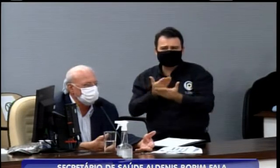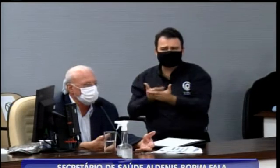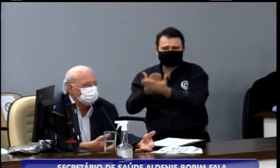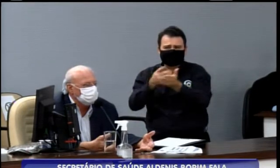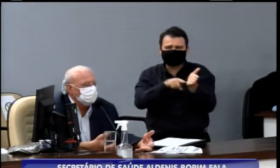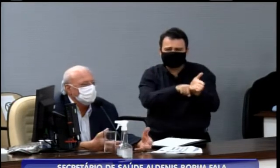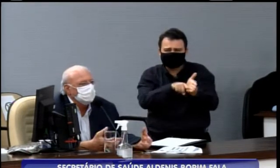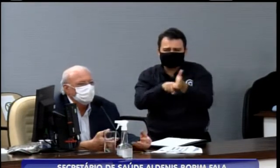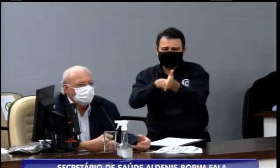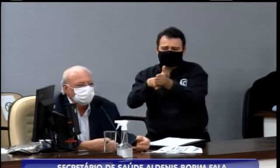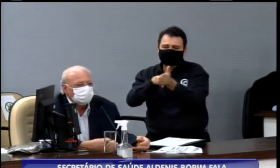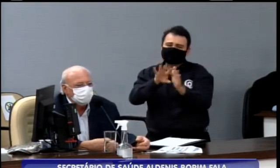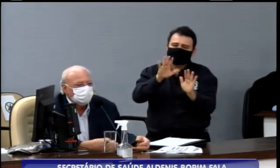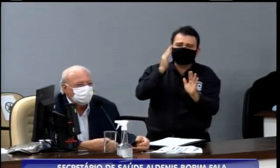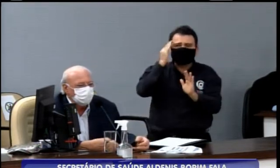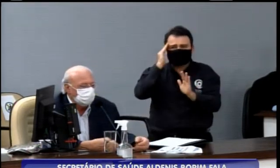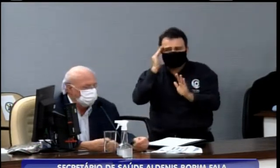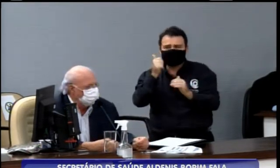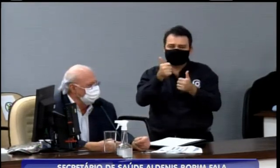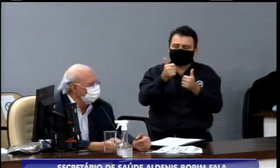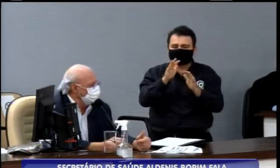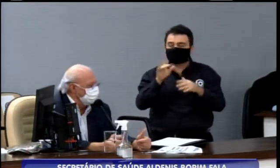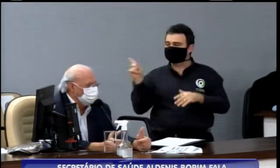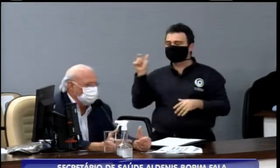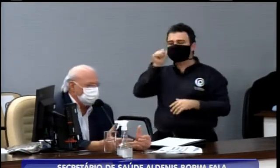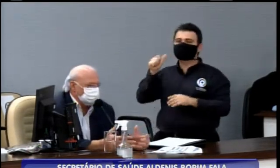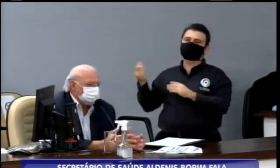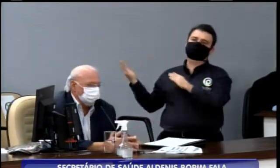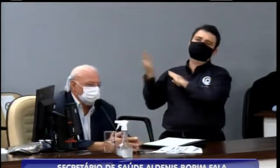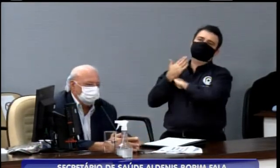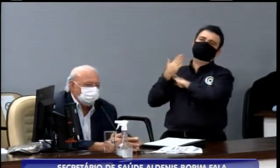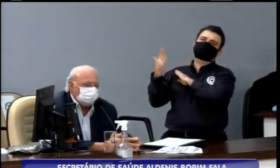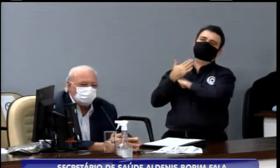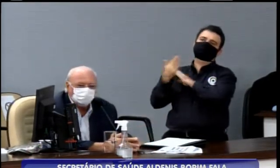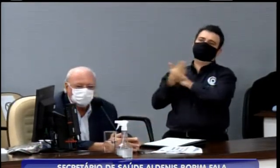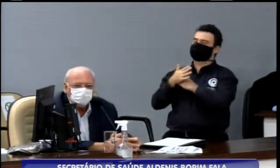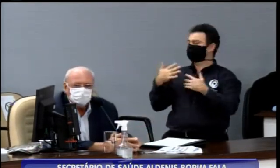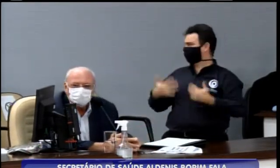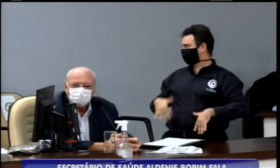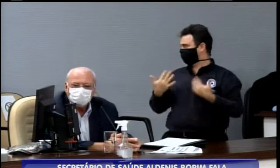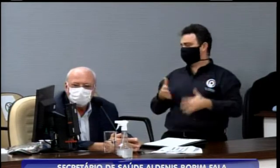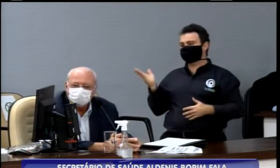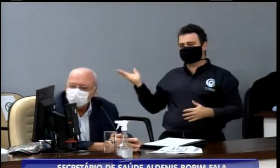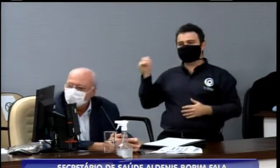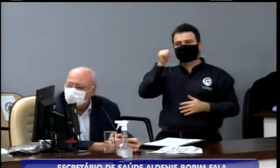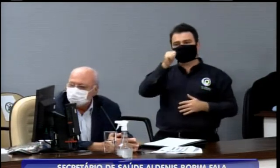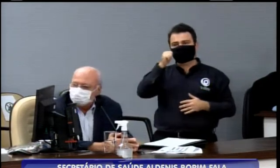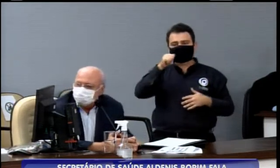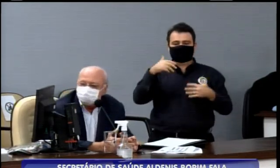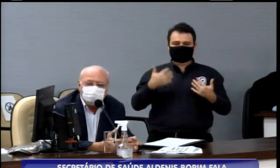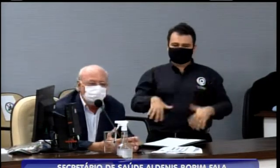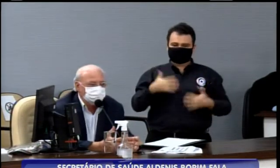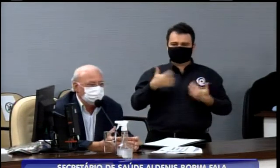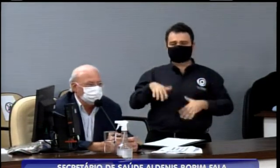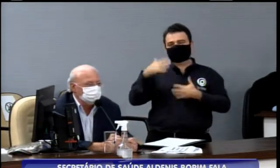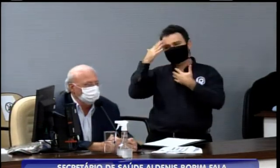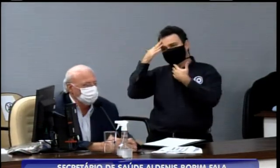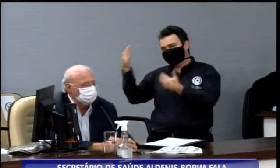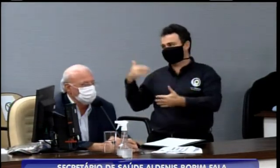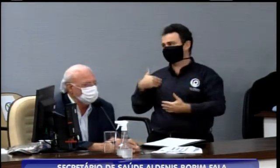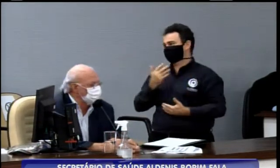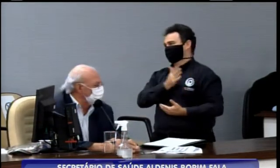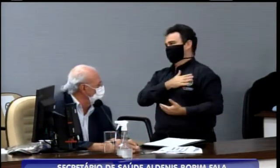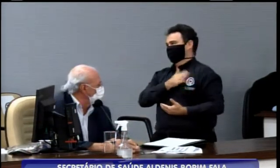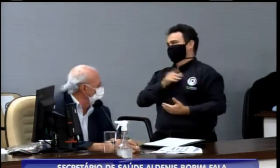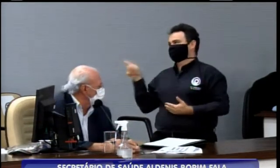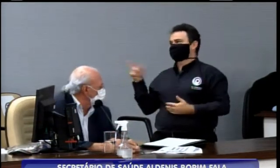esse tempo. Então, ela, Maria Amélia, que é assistente dela, eu queria agradecer de coração o